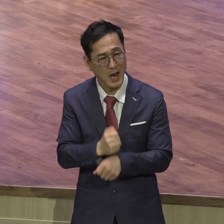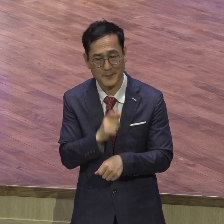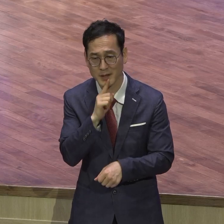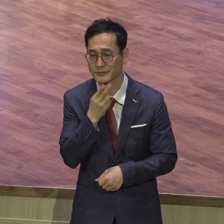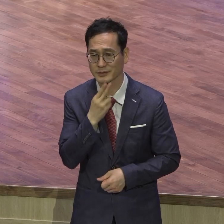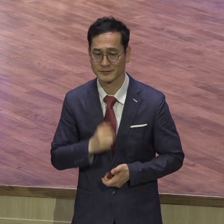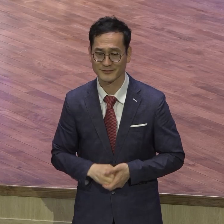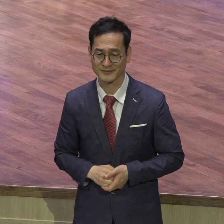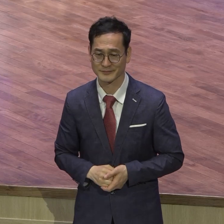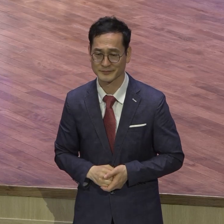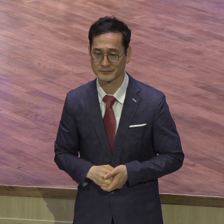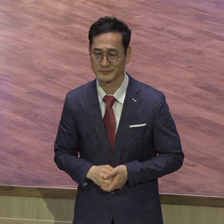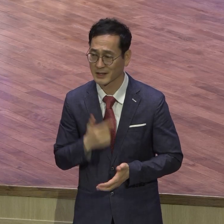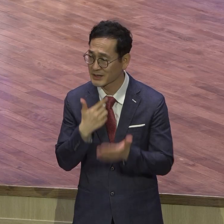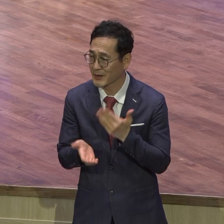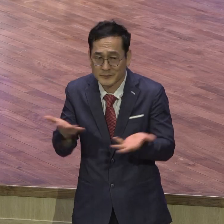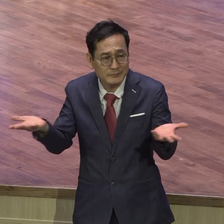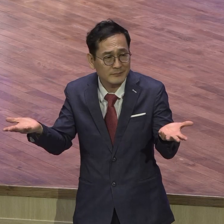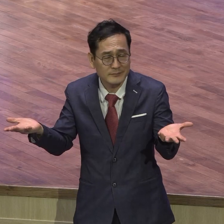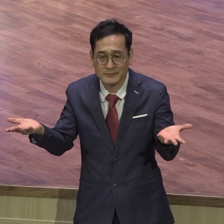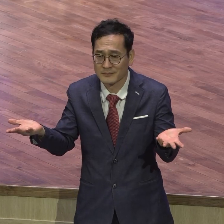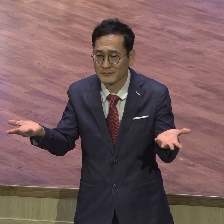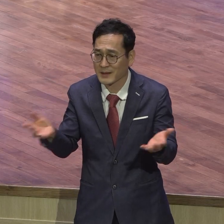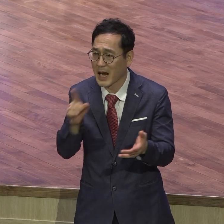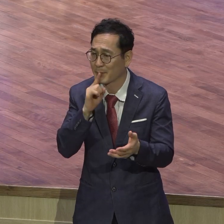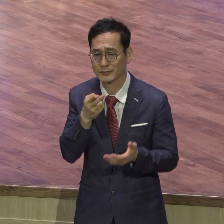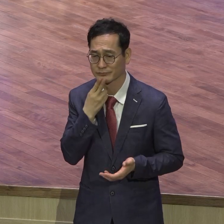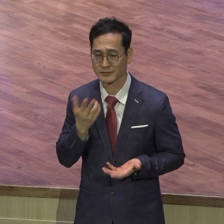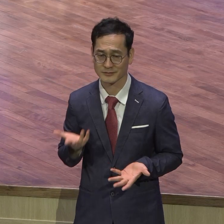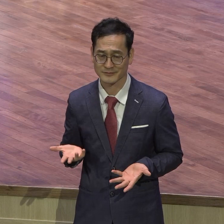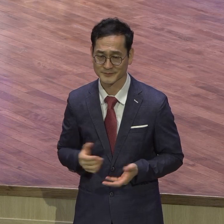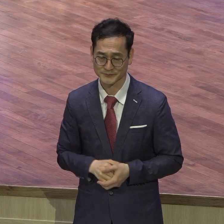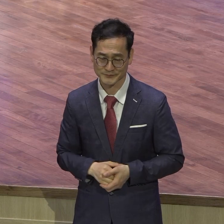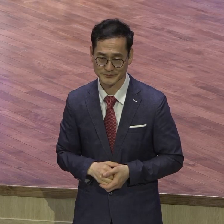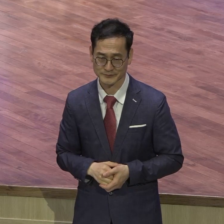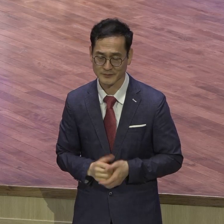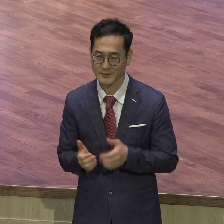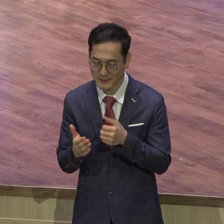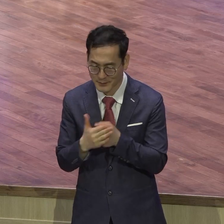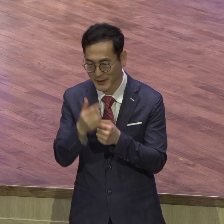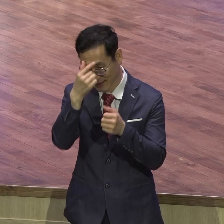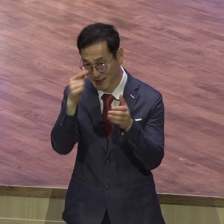처음이 없으니까 그래서 기독교인은